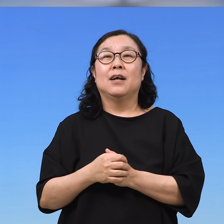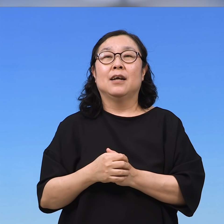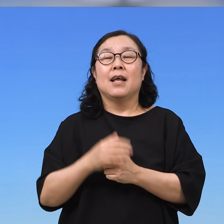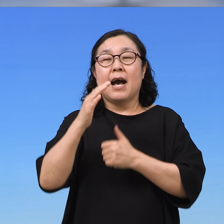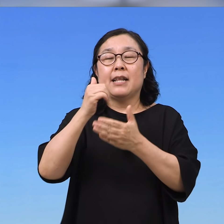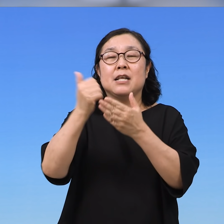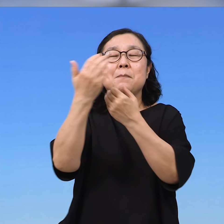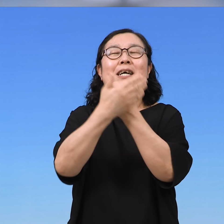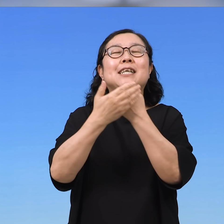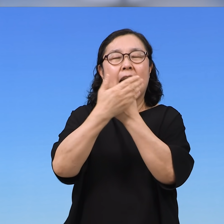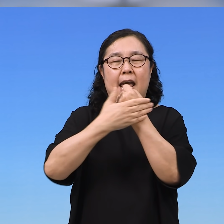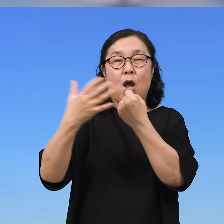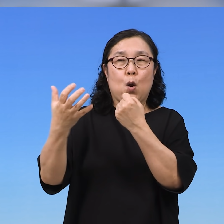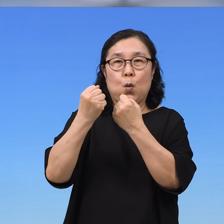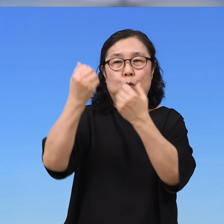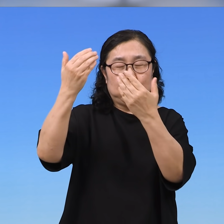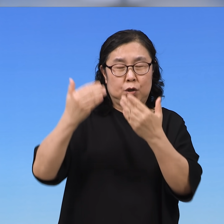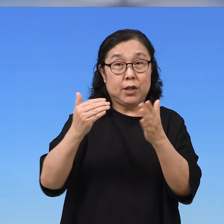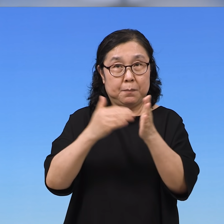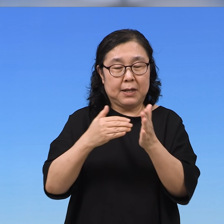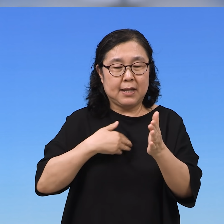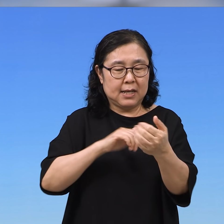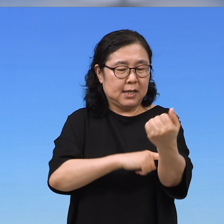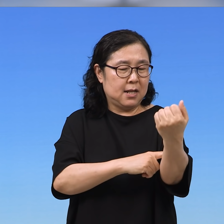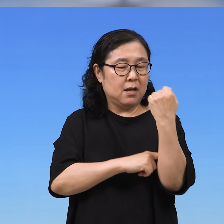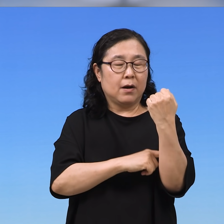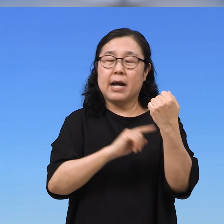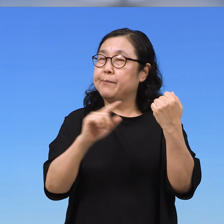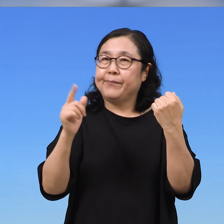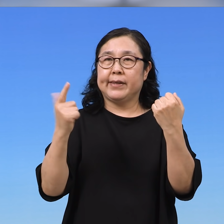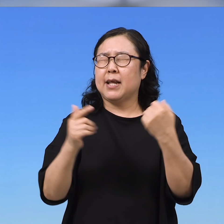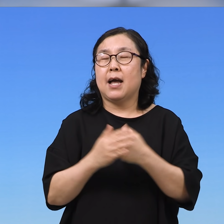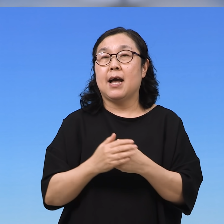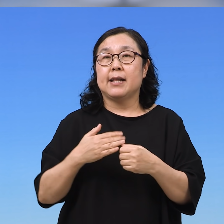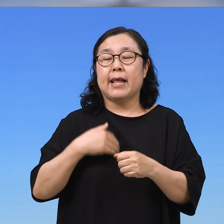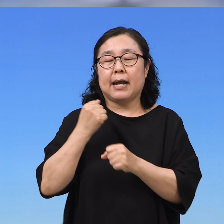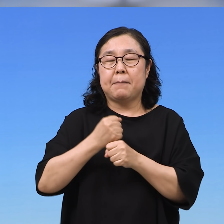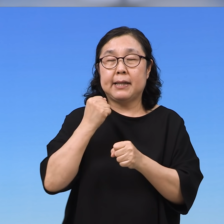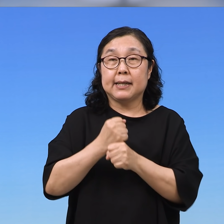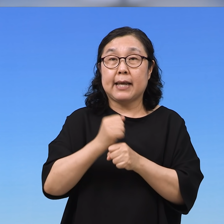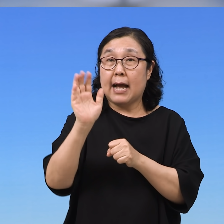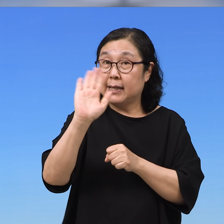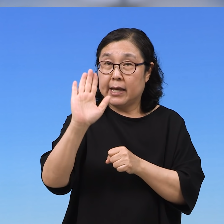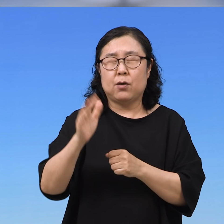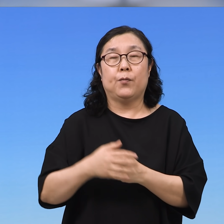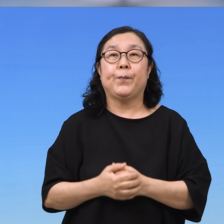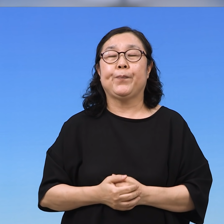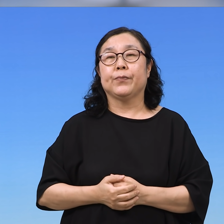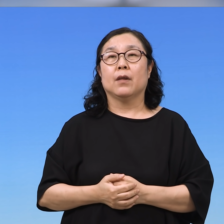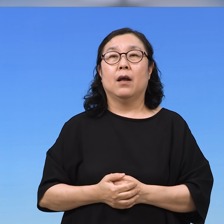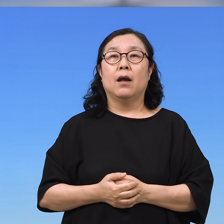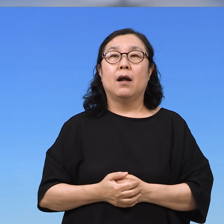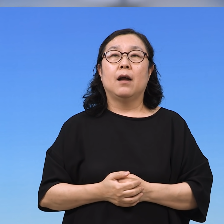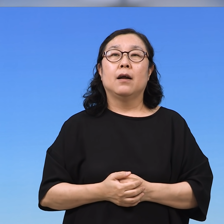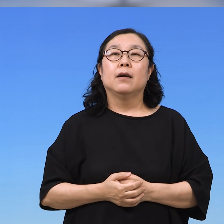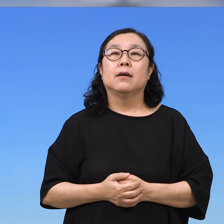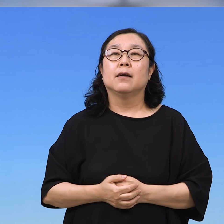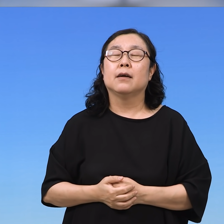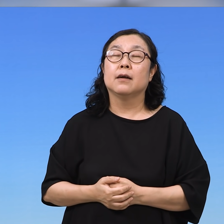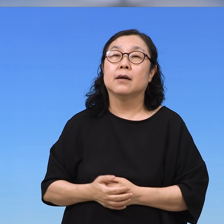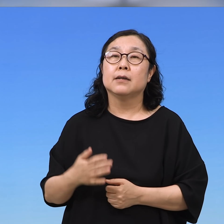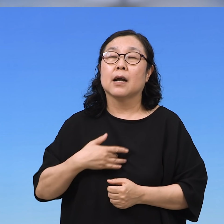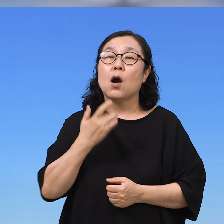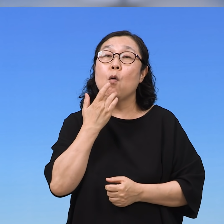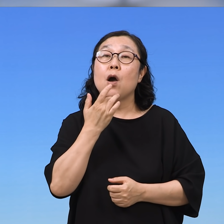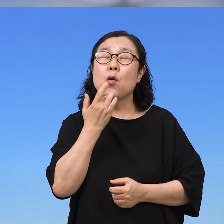이거 하나님의 은혜가 주신 거거든요. 제 실력이 아니에요. 제 작품이 아니에요.